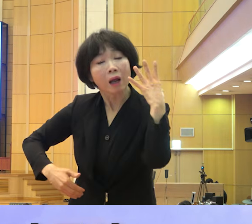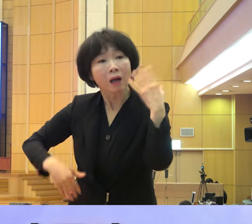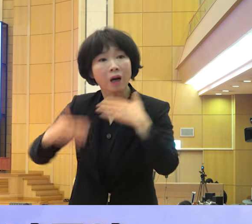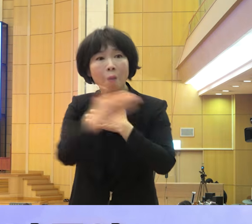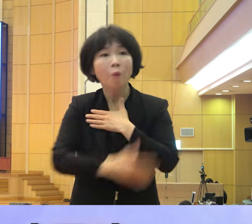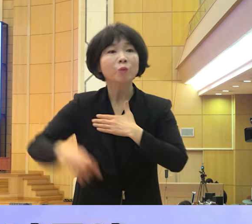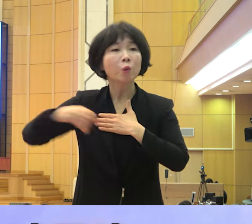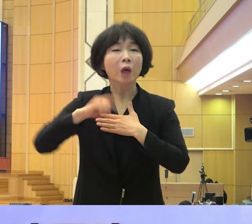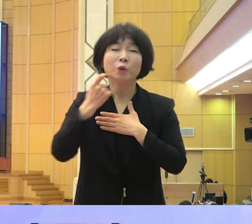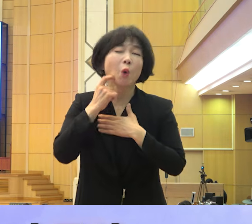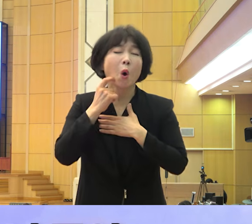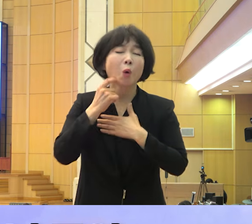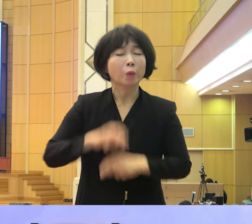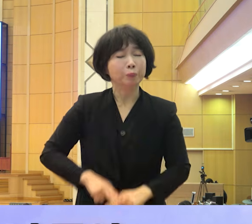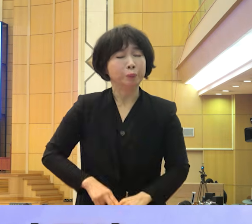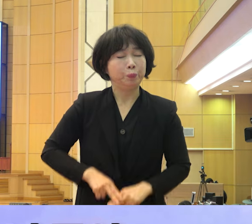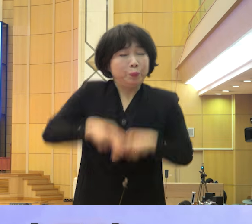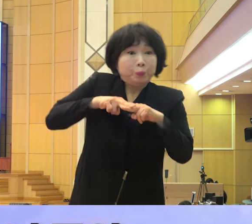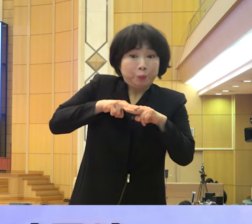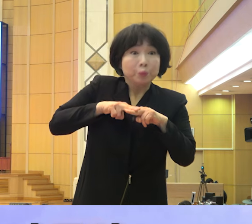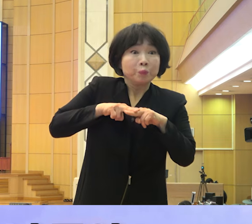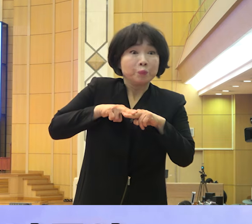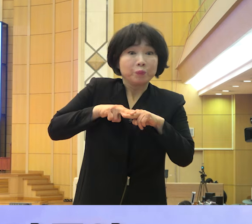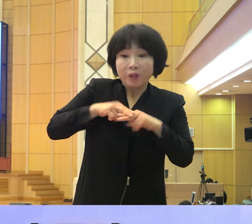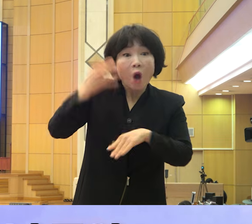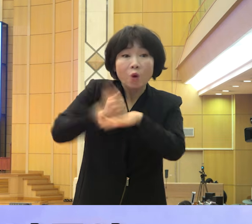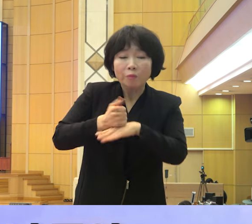독소가 쌓인 것이 암이라는데,